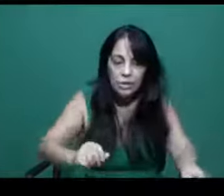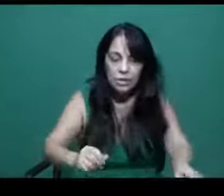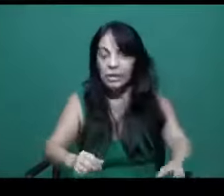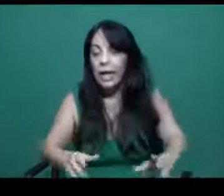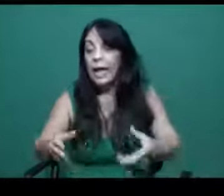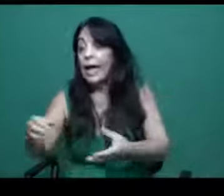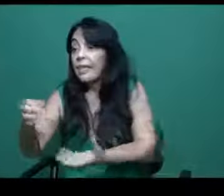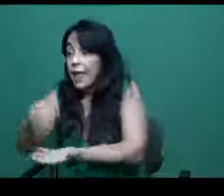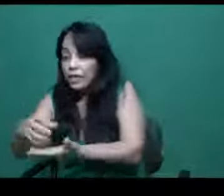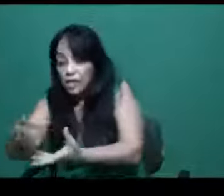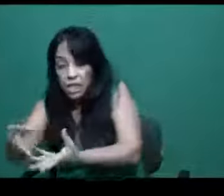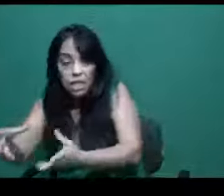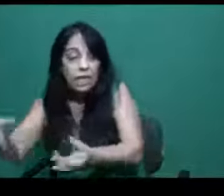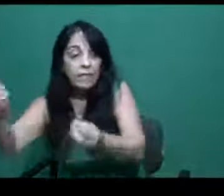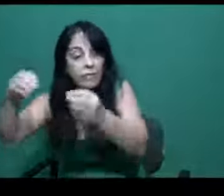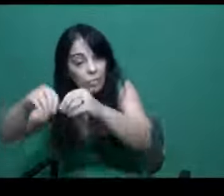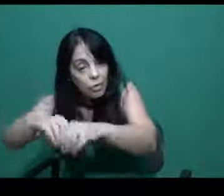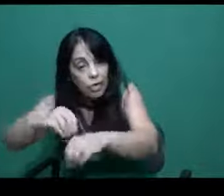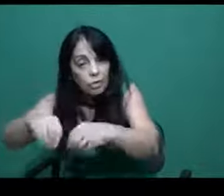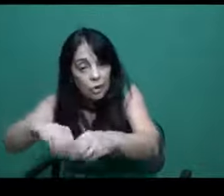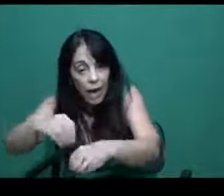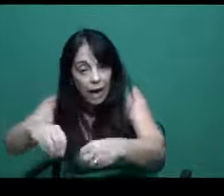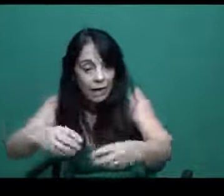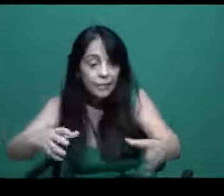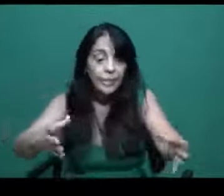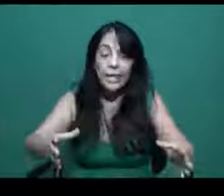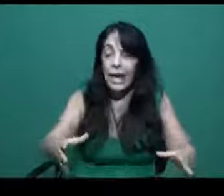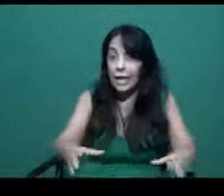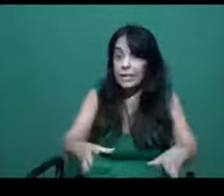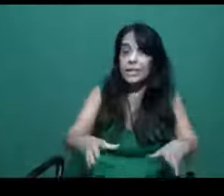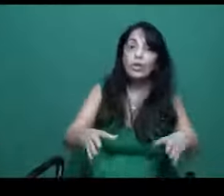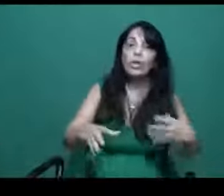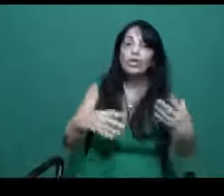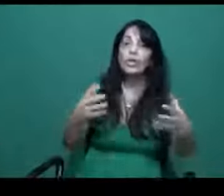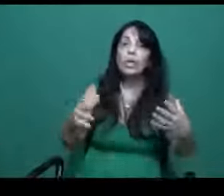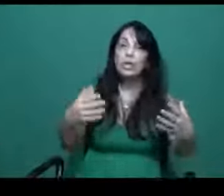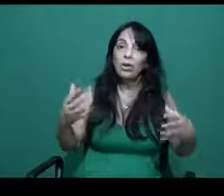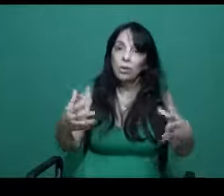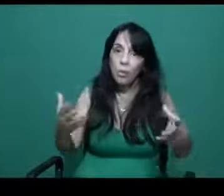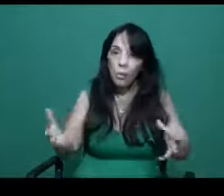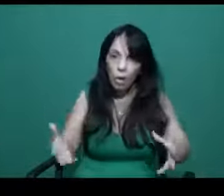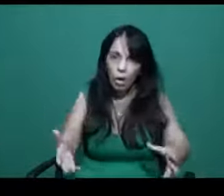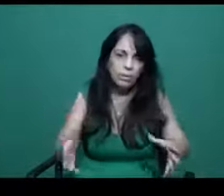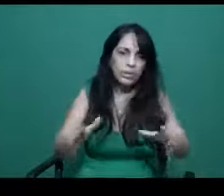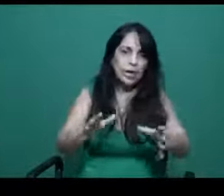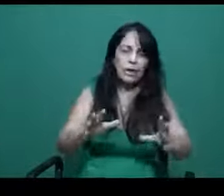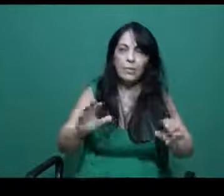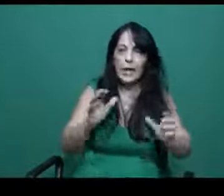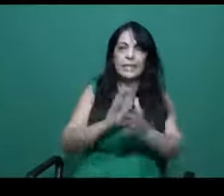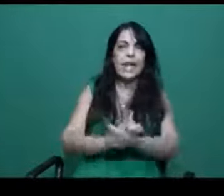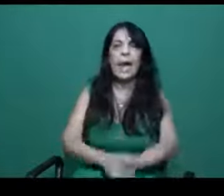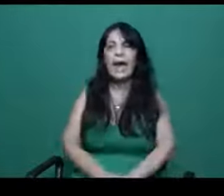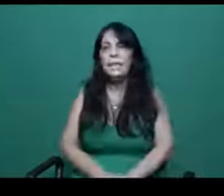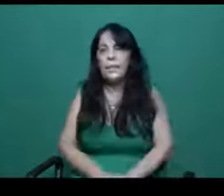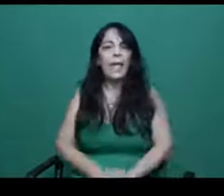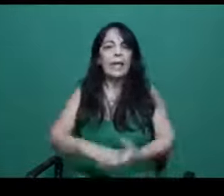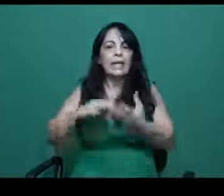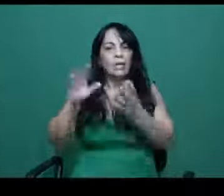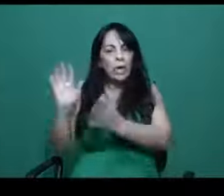pacote, cadê a xícara? Vamos misturar. Assim construíram o bolo, botaram para assar. Enquanto